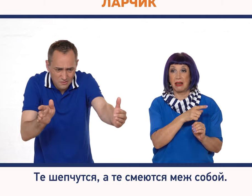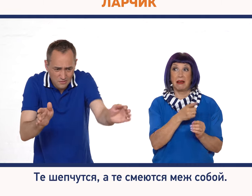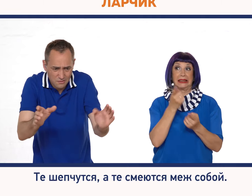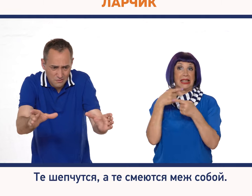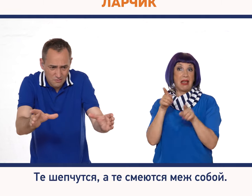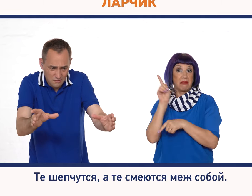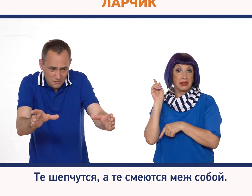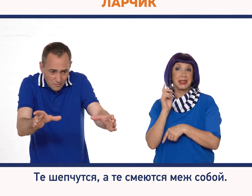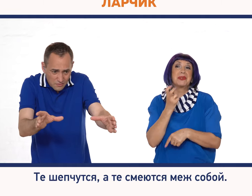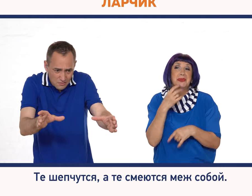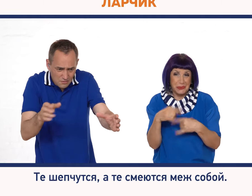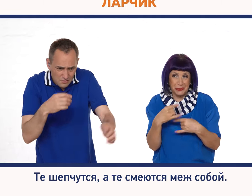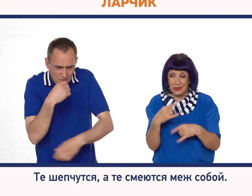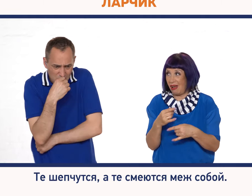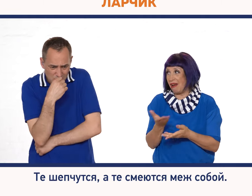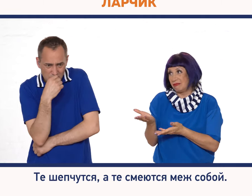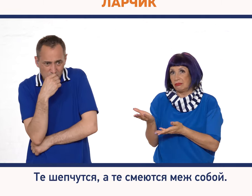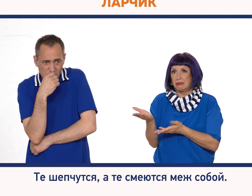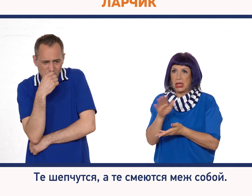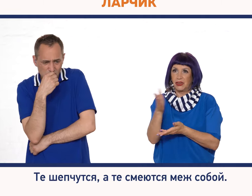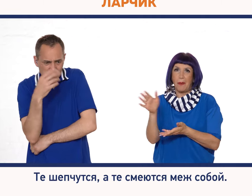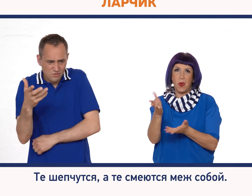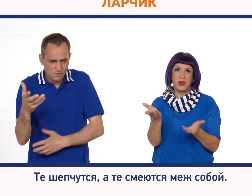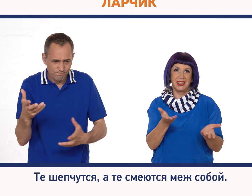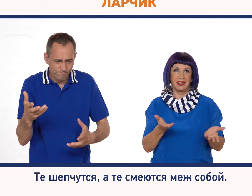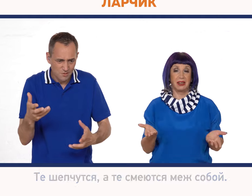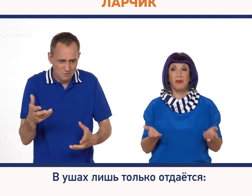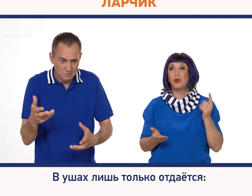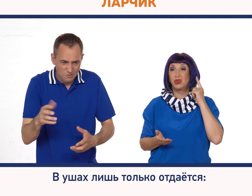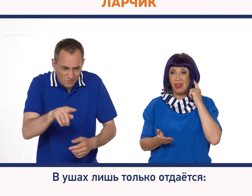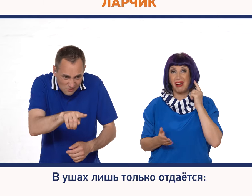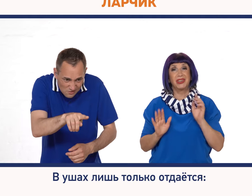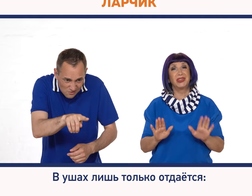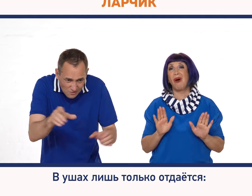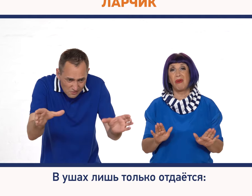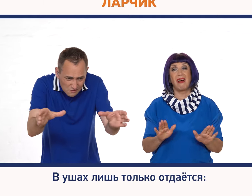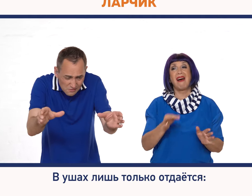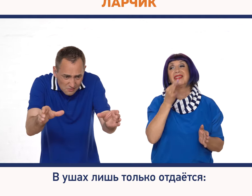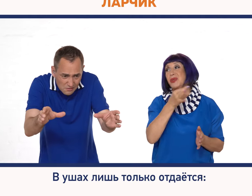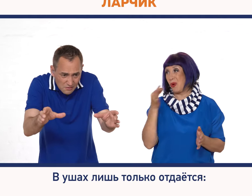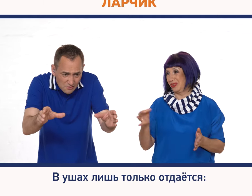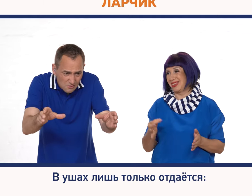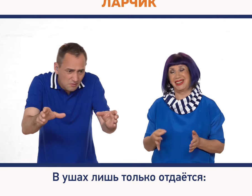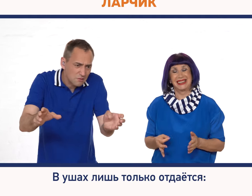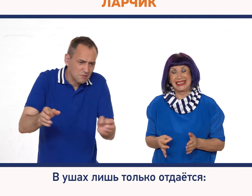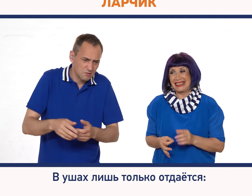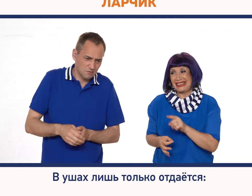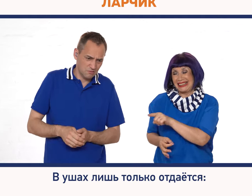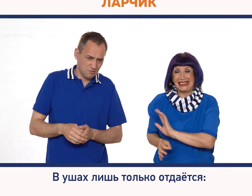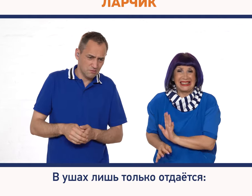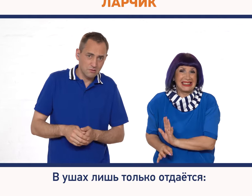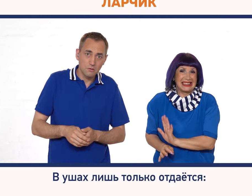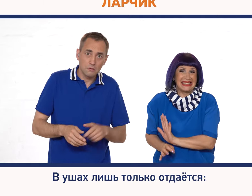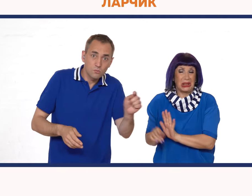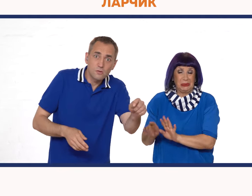шепчутся, а те смеются меж собой. В ушах лишь только отдается.